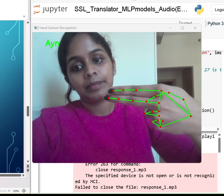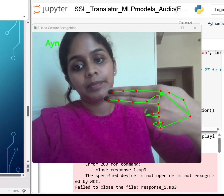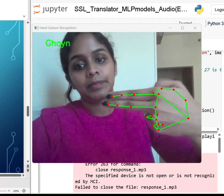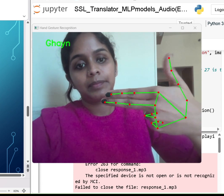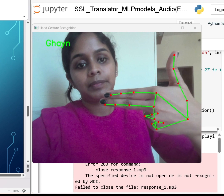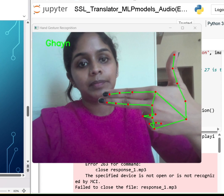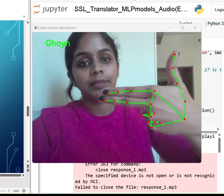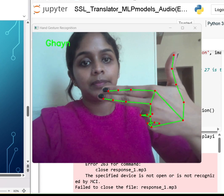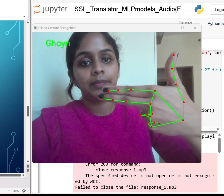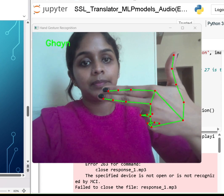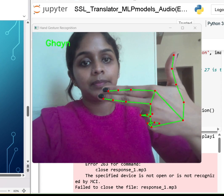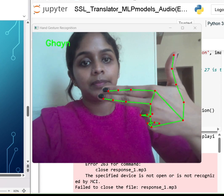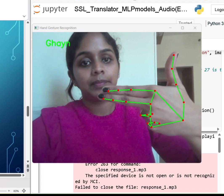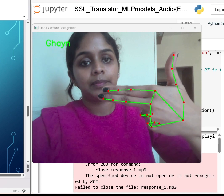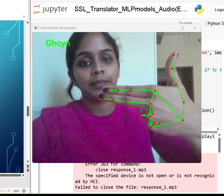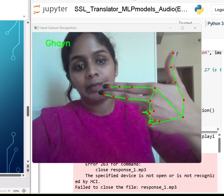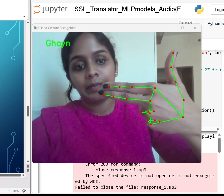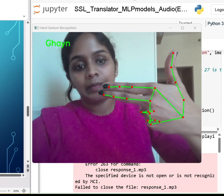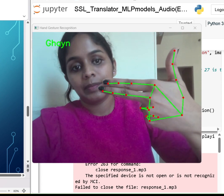عين